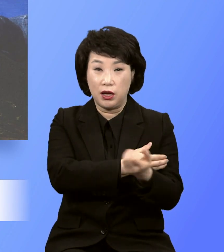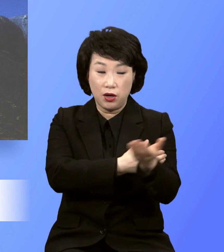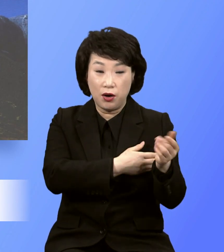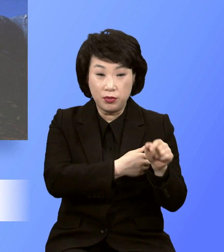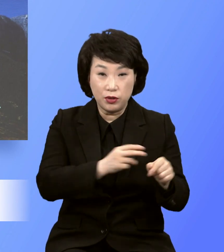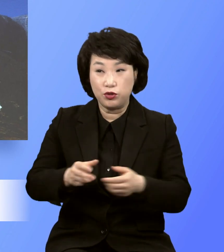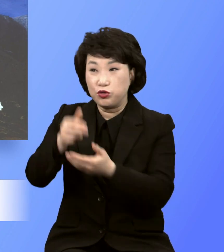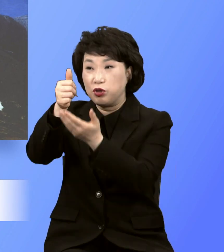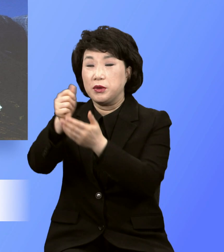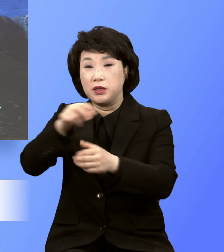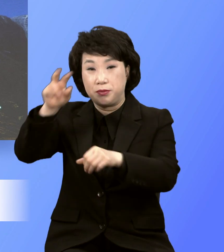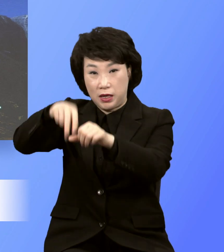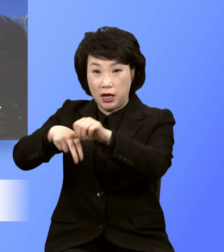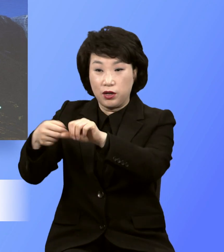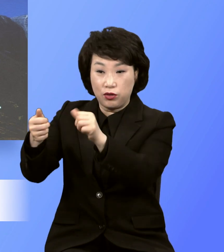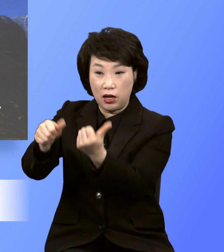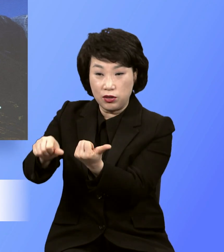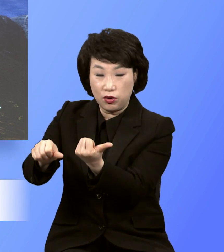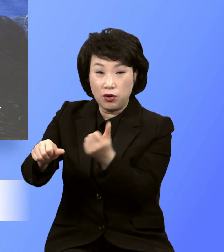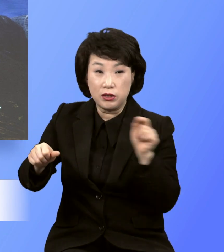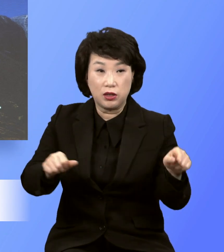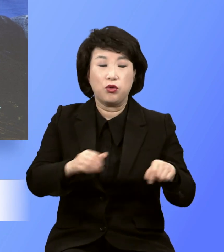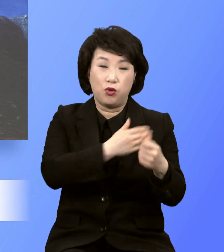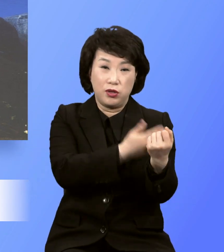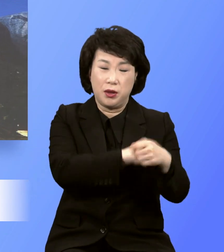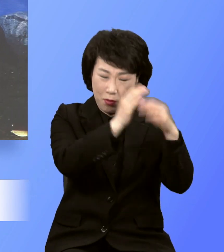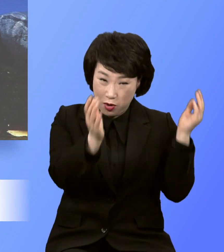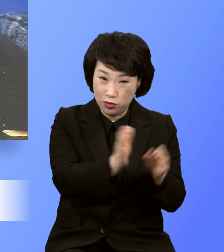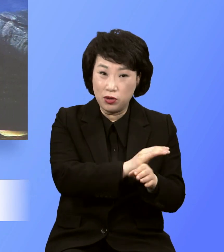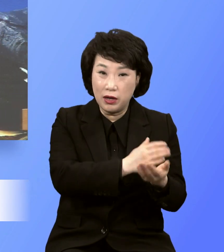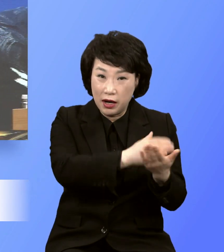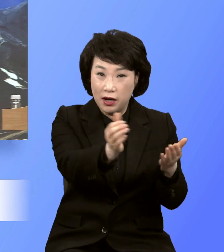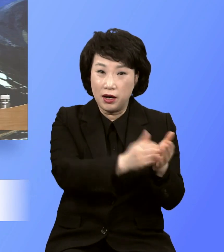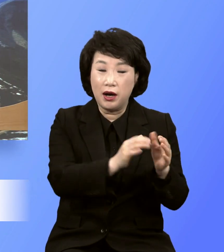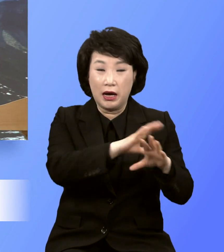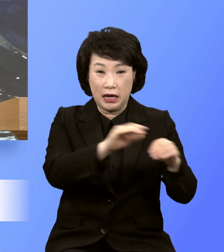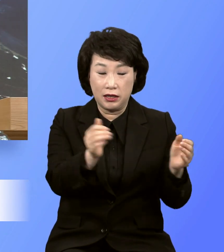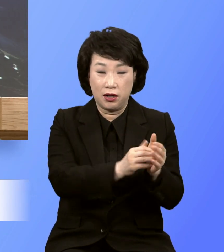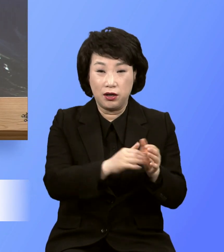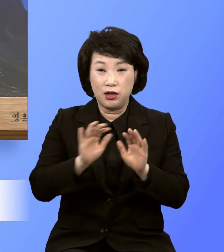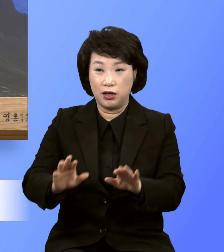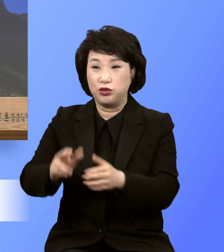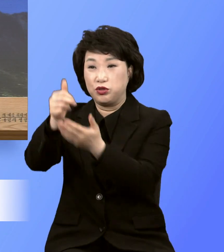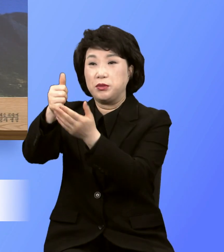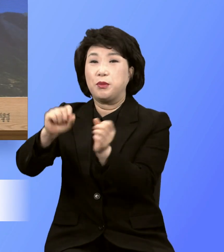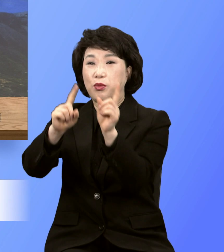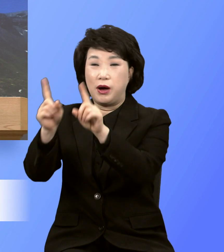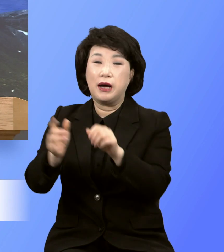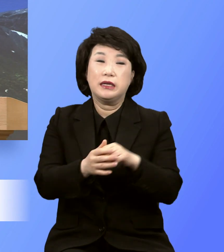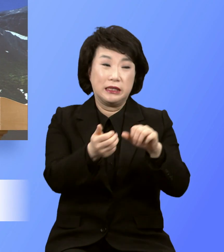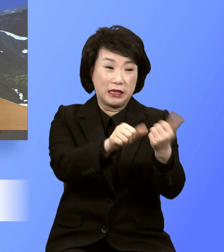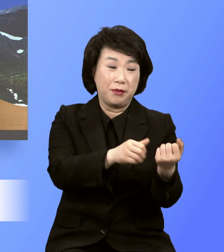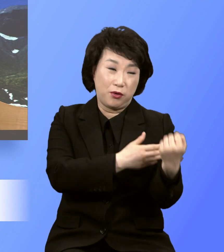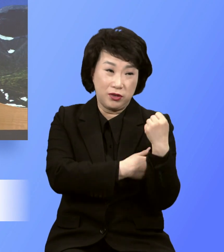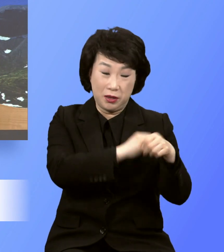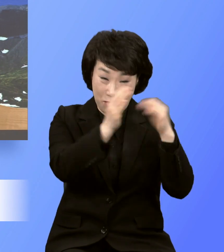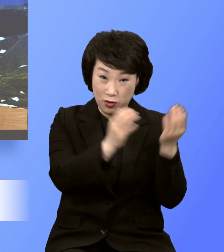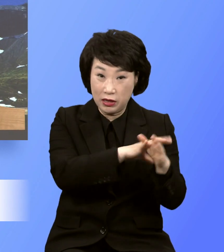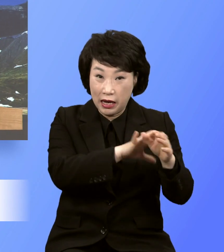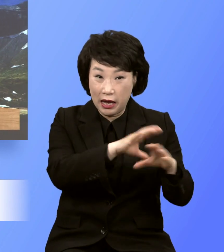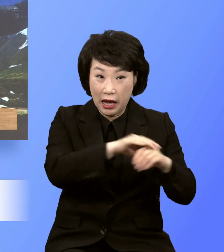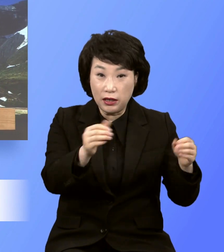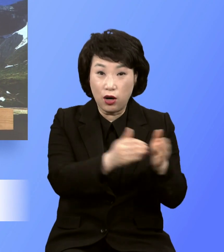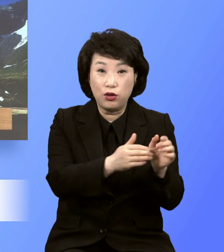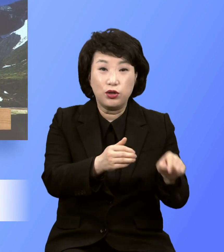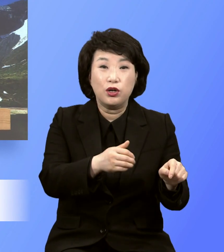주님이 죽으심으로 이 권세는 깨지고 부활하심으로 사망의 권세는 깨져버렸으니